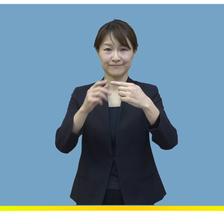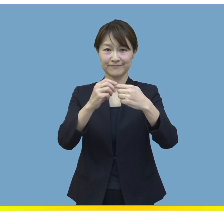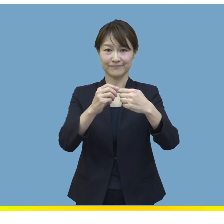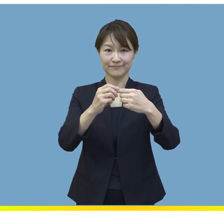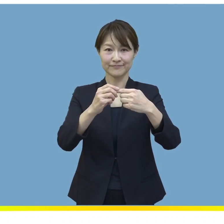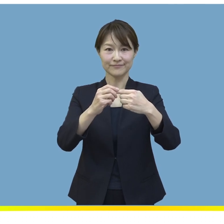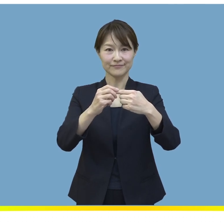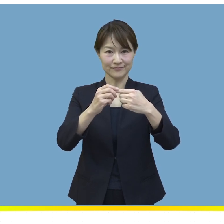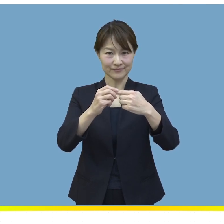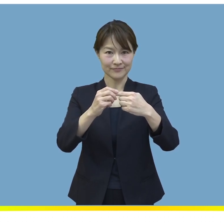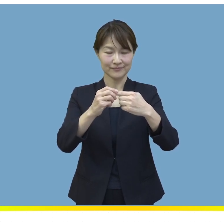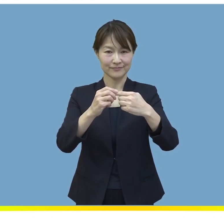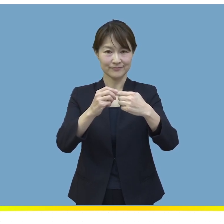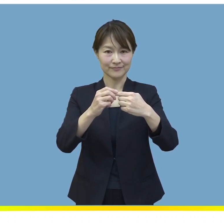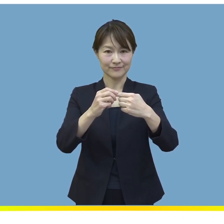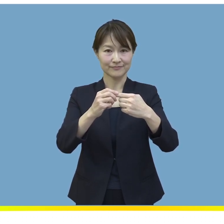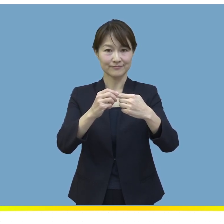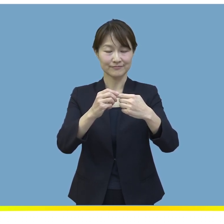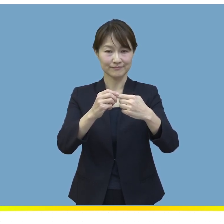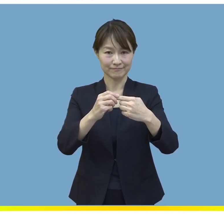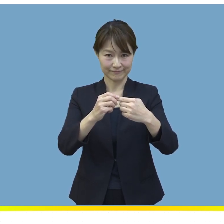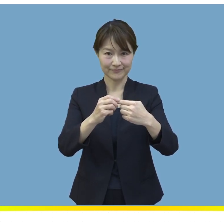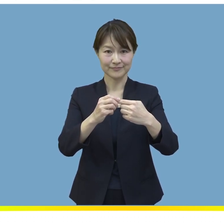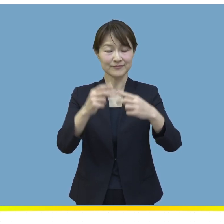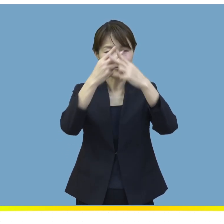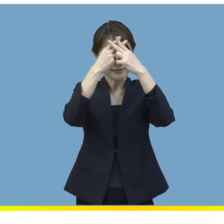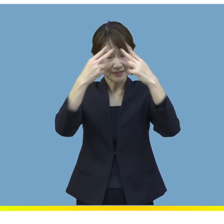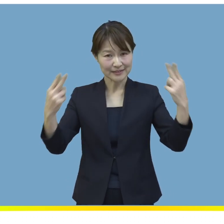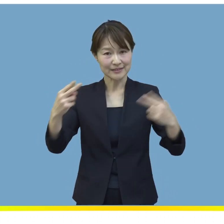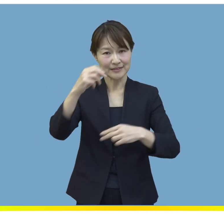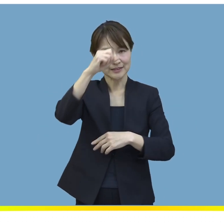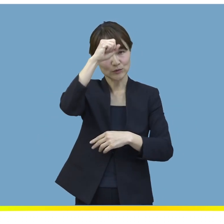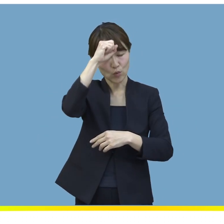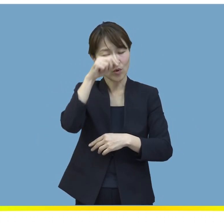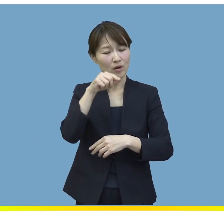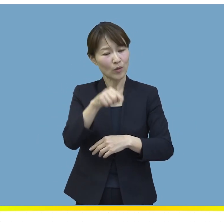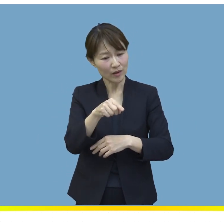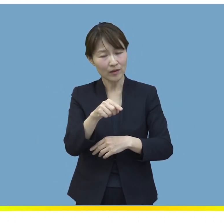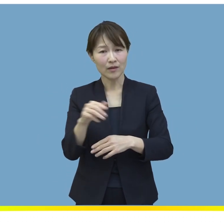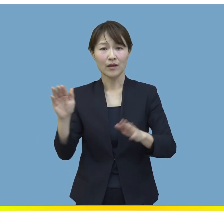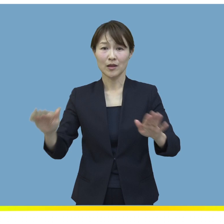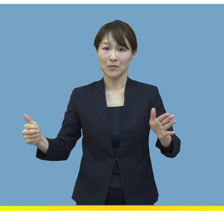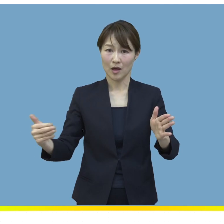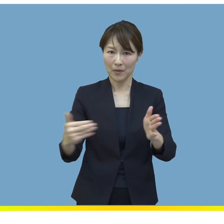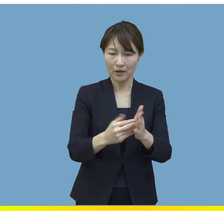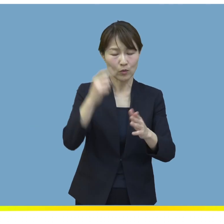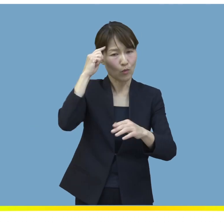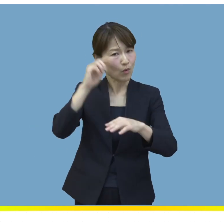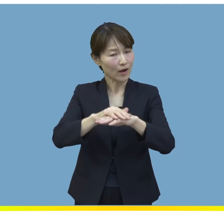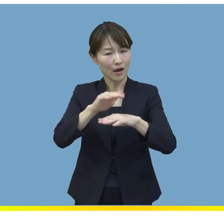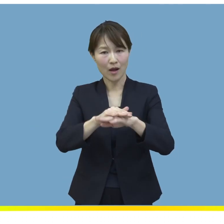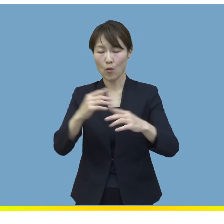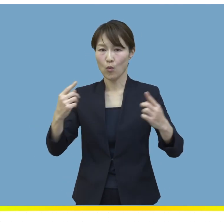1今までの認知症の考え方を変えること